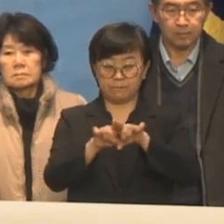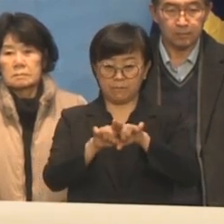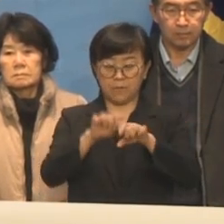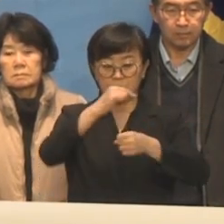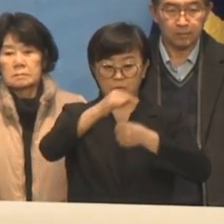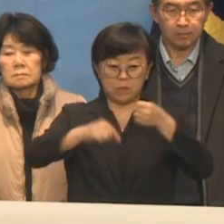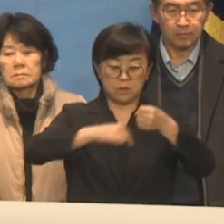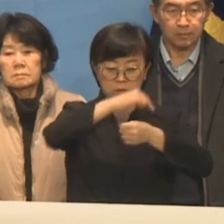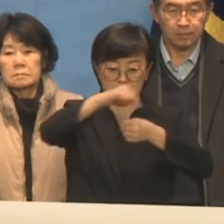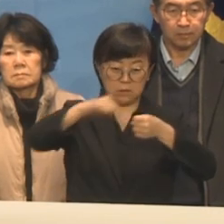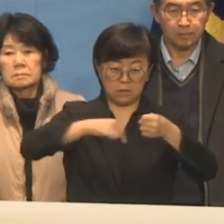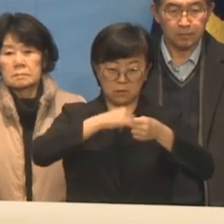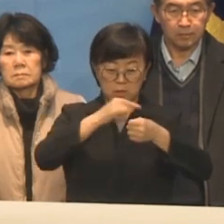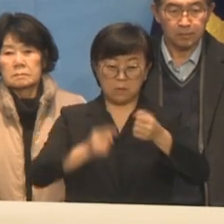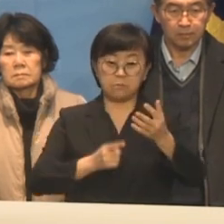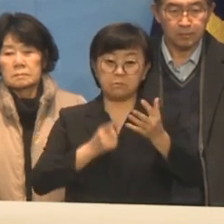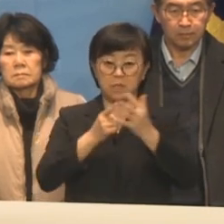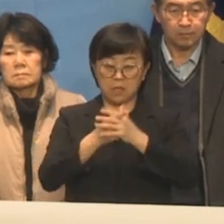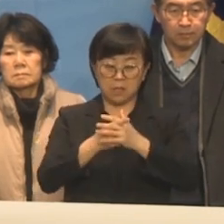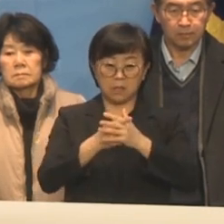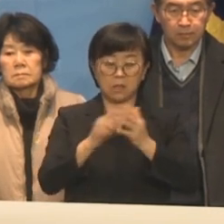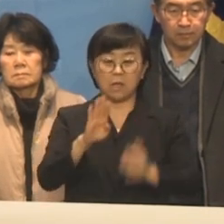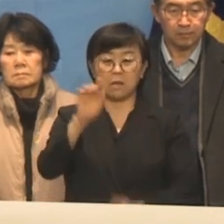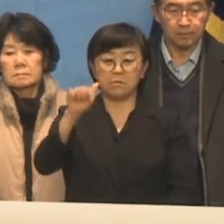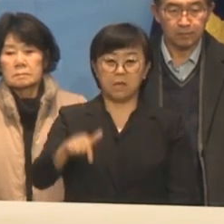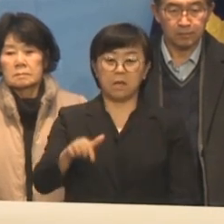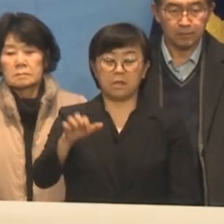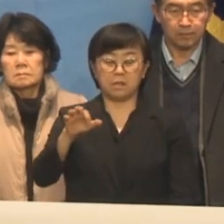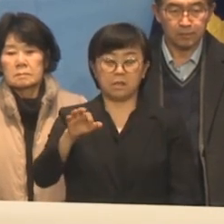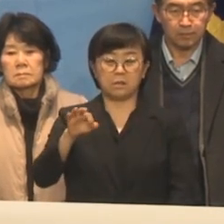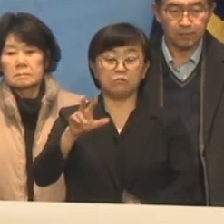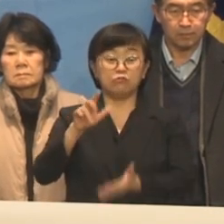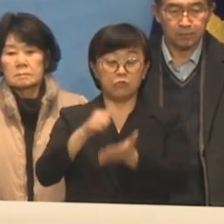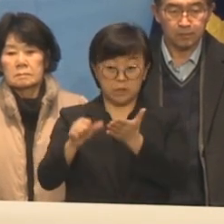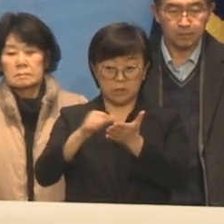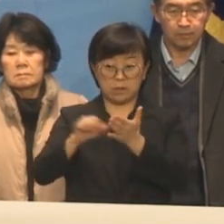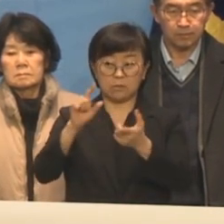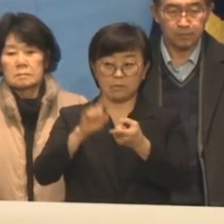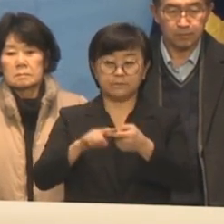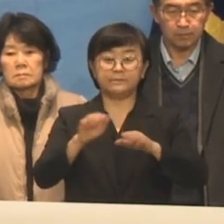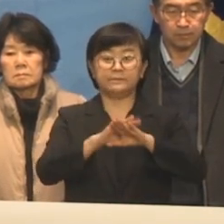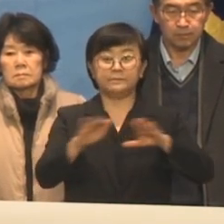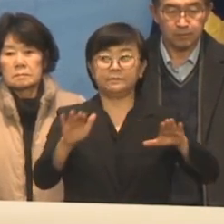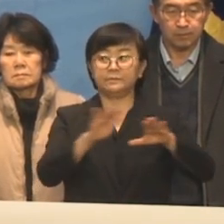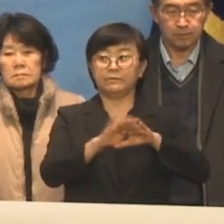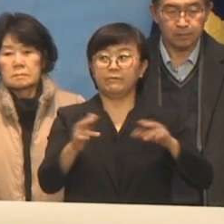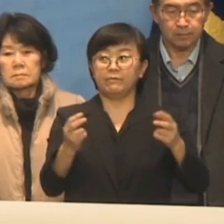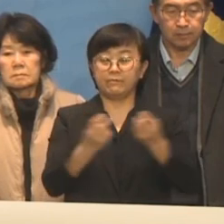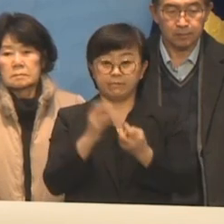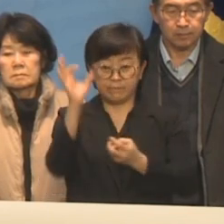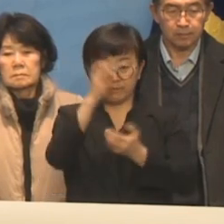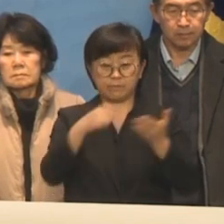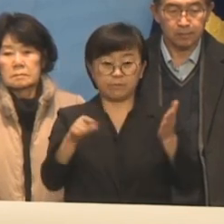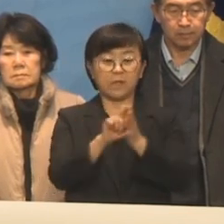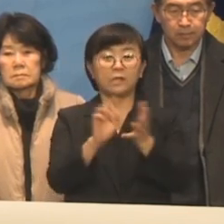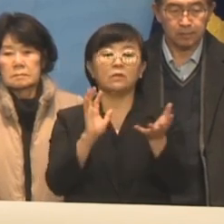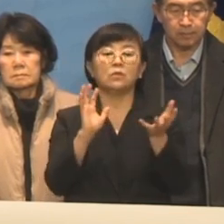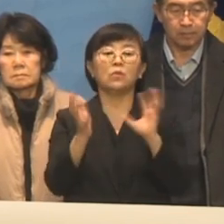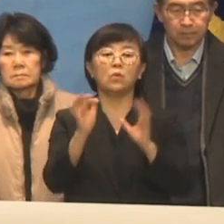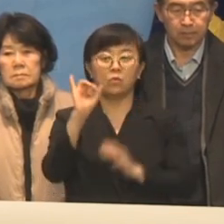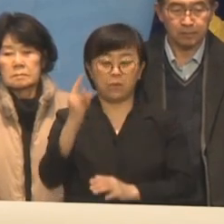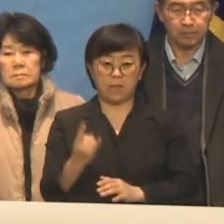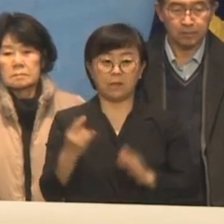월성원전에 여전히 유출되고 있는 방사성 물질 문제에 대해서 대책을 마련해야 된다는 그런 토론회를 했습니다.